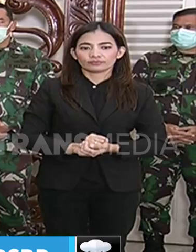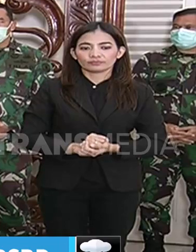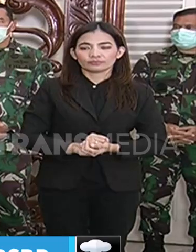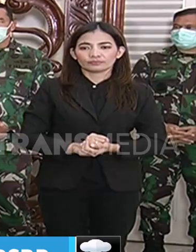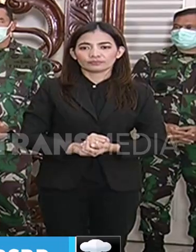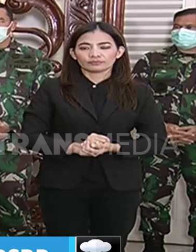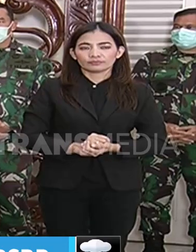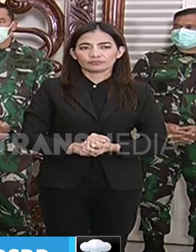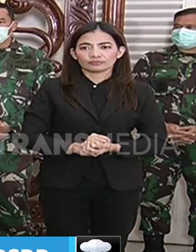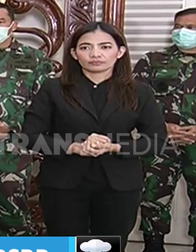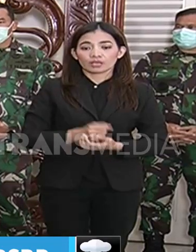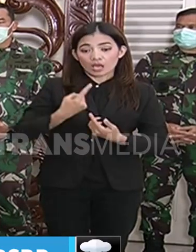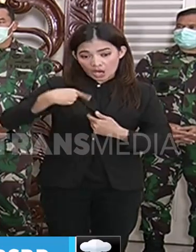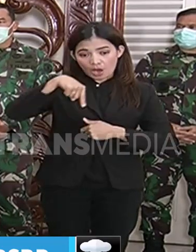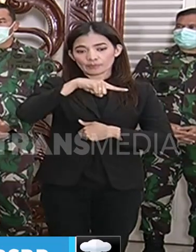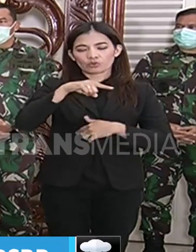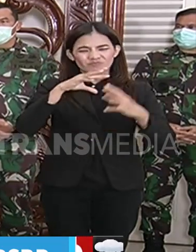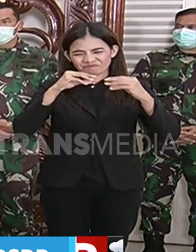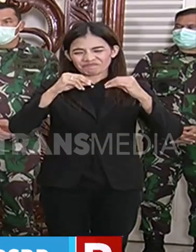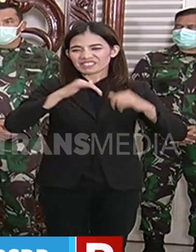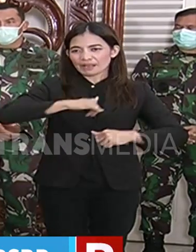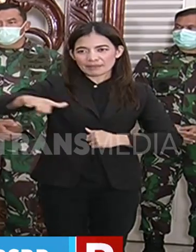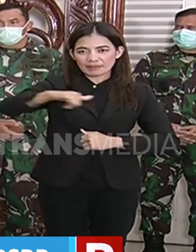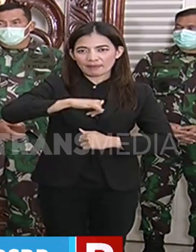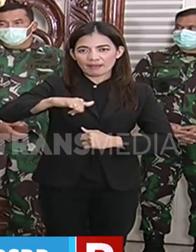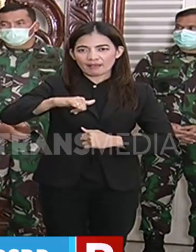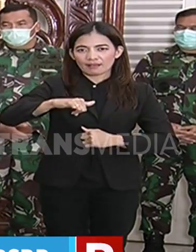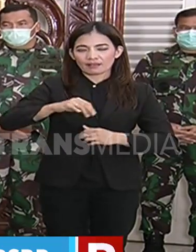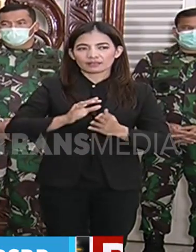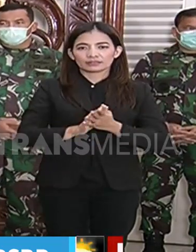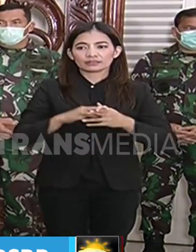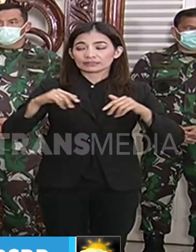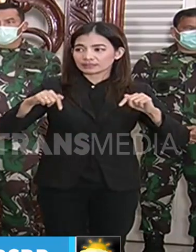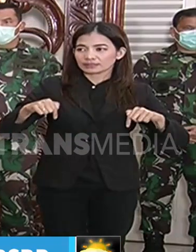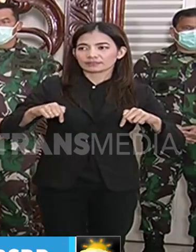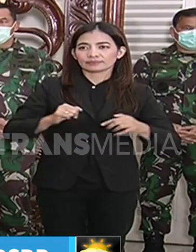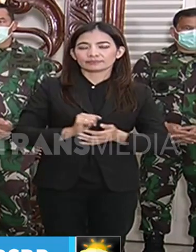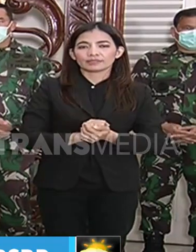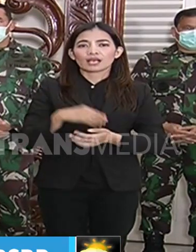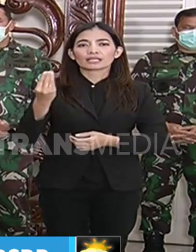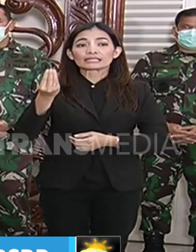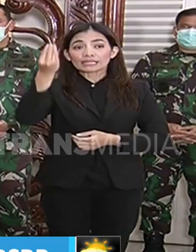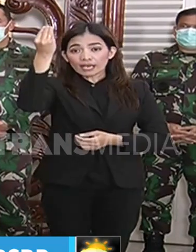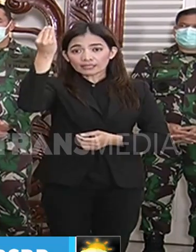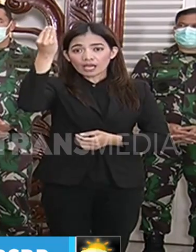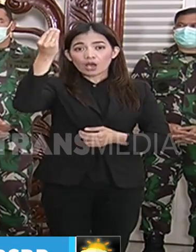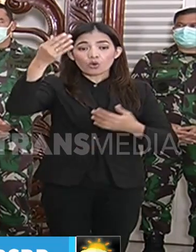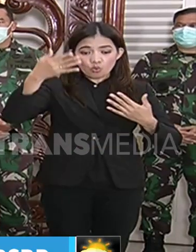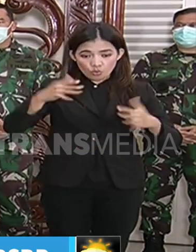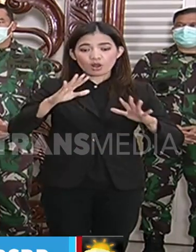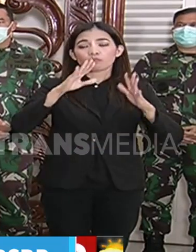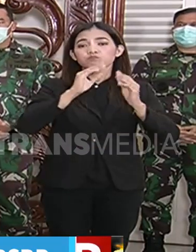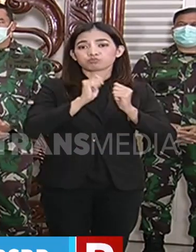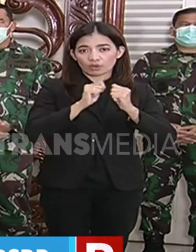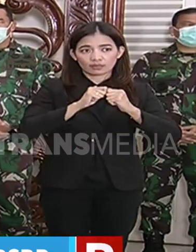Secara prinsip, tadi kami sudah bahas bersama, secara prinsip selama ini DKI Jakarta sudah